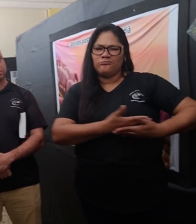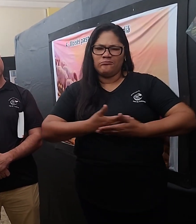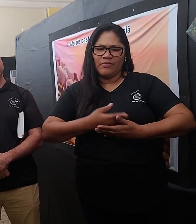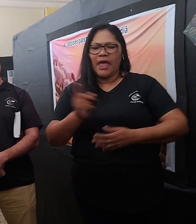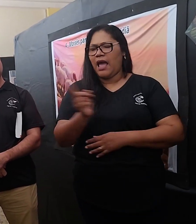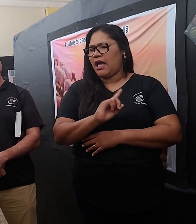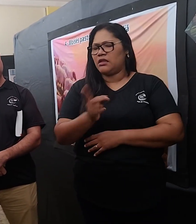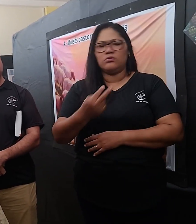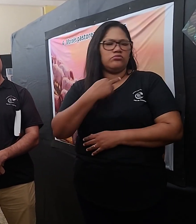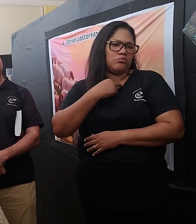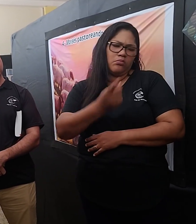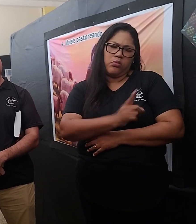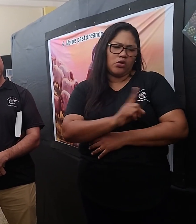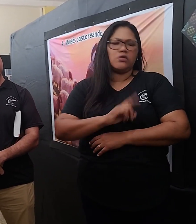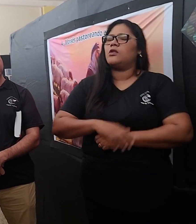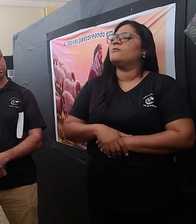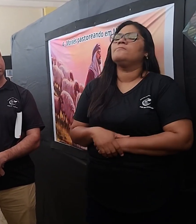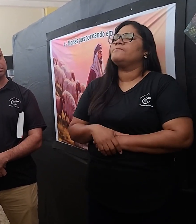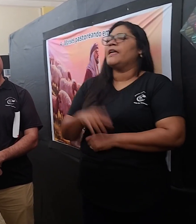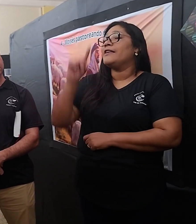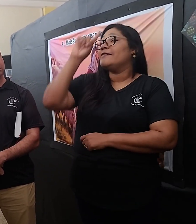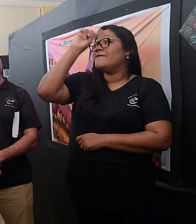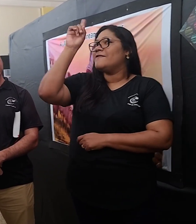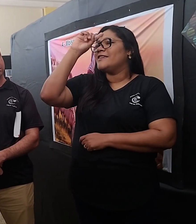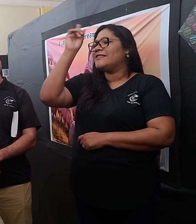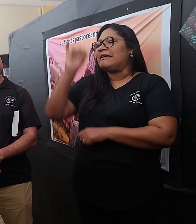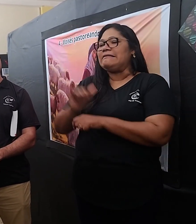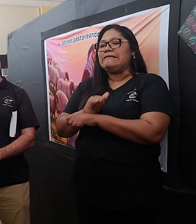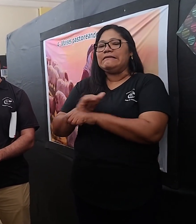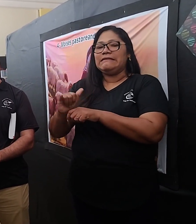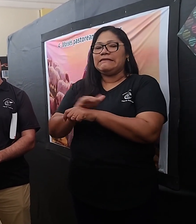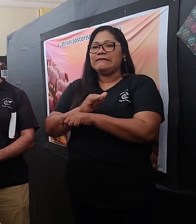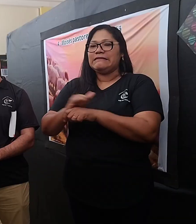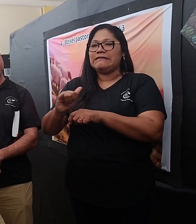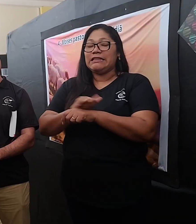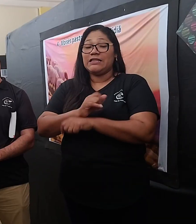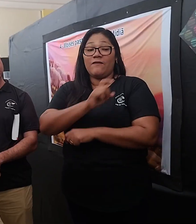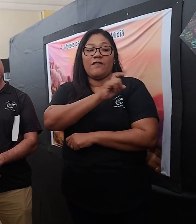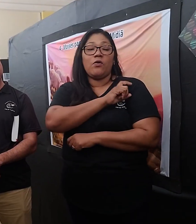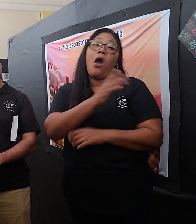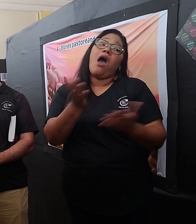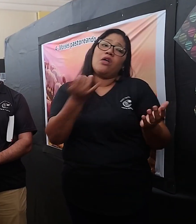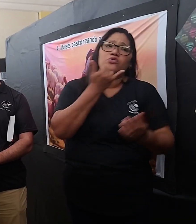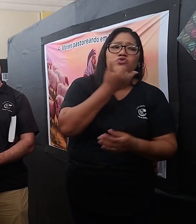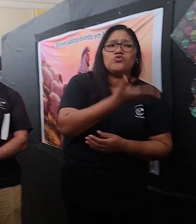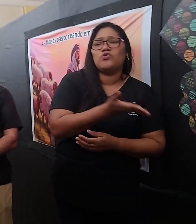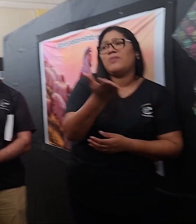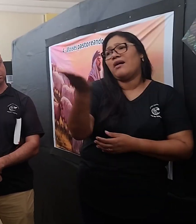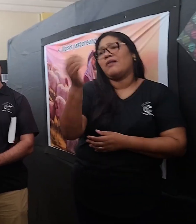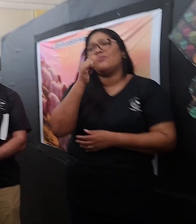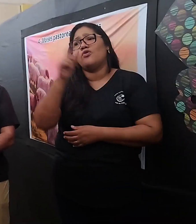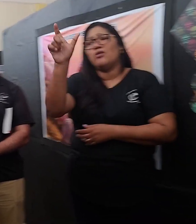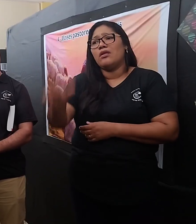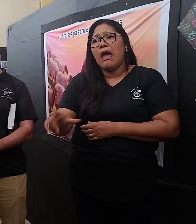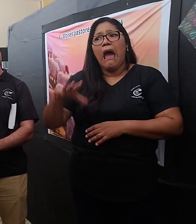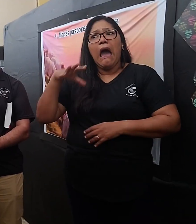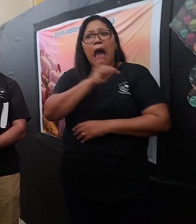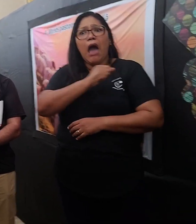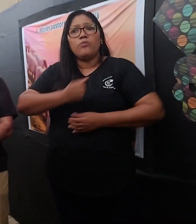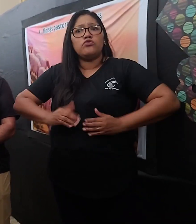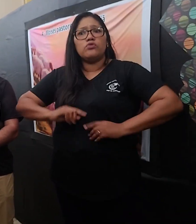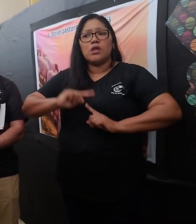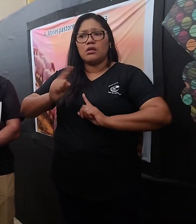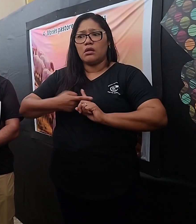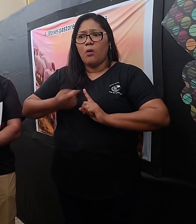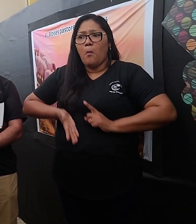a gente não pode fazer isso. Aí elas inventaram a desculpa para Faraó que o ventre das hebreias era muito rápido. Então quando elas chegavam, elas já tinham um